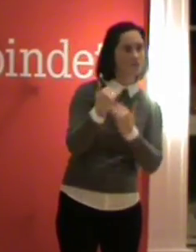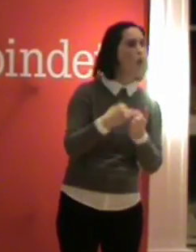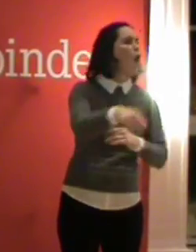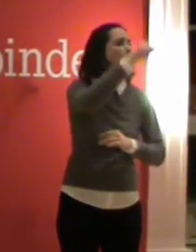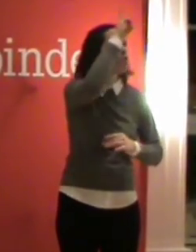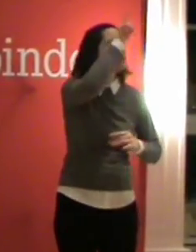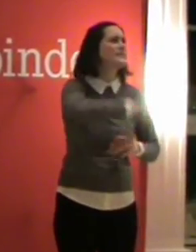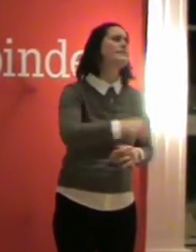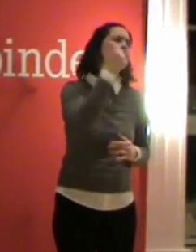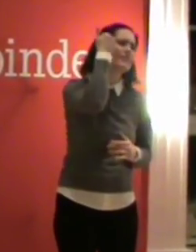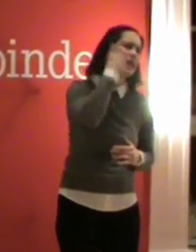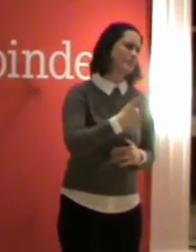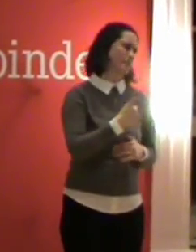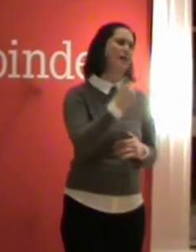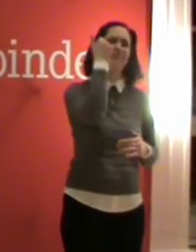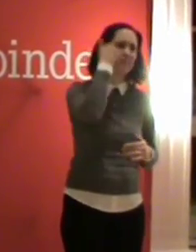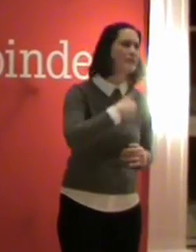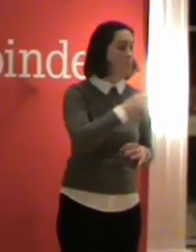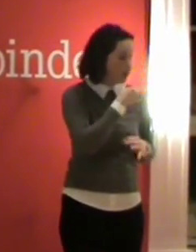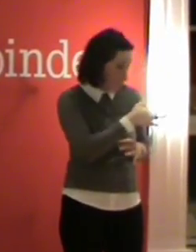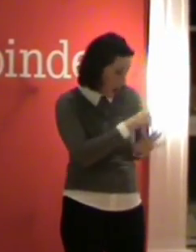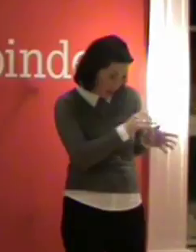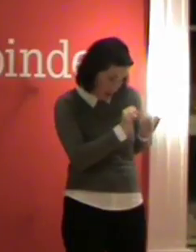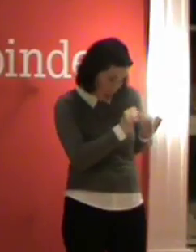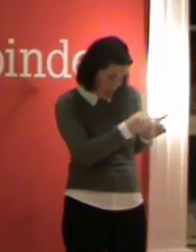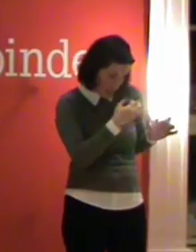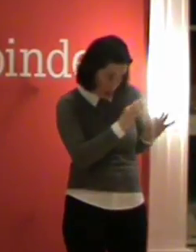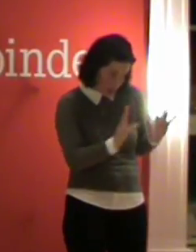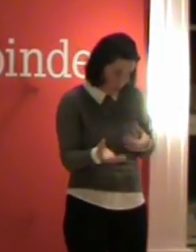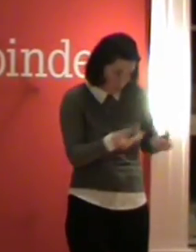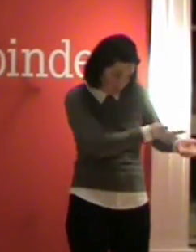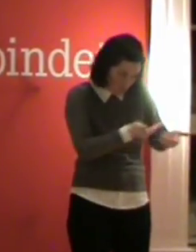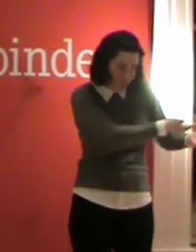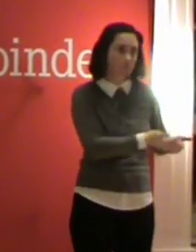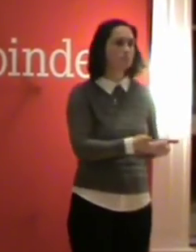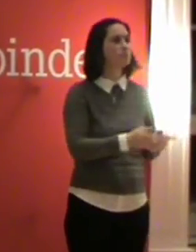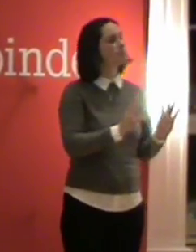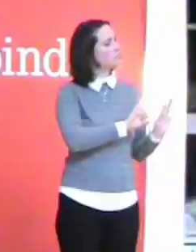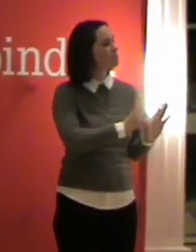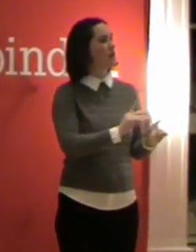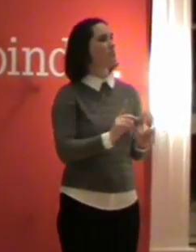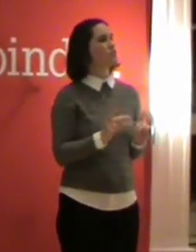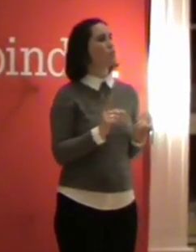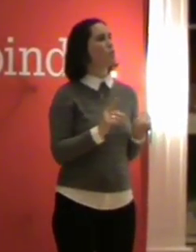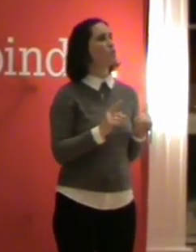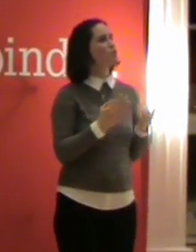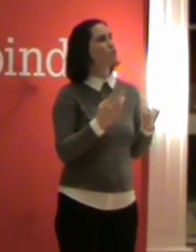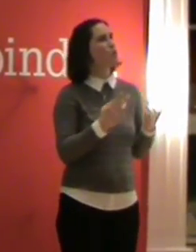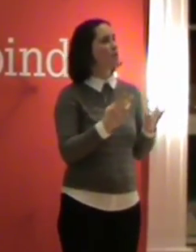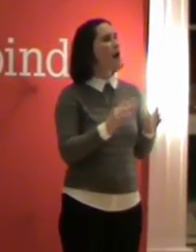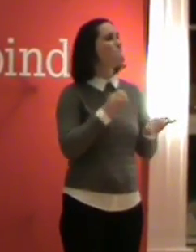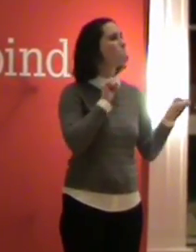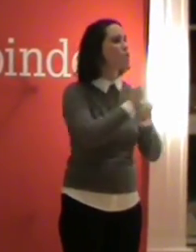Polizisten, die waren so nett, die waren so lieb, die haben uns immer gefragt, ob wir frieren und ob sie noch was bringen können. Aber das ist natürlich eigentlich nicht das Wesen